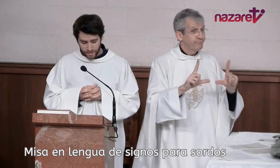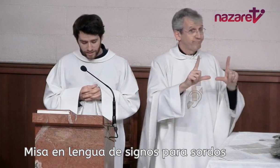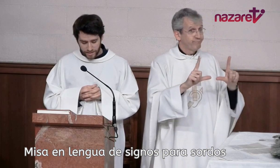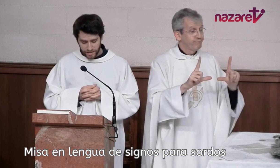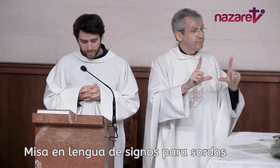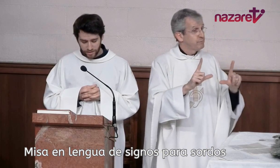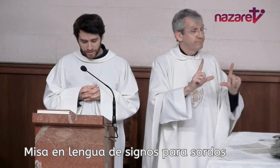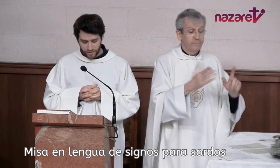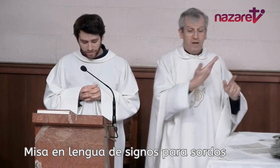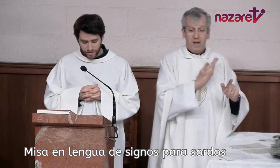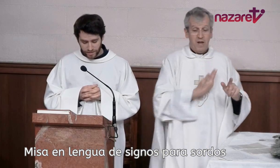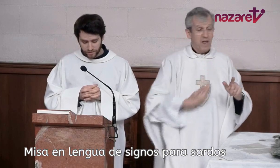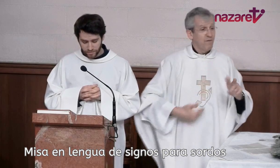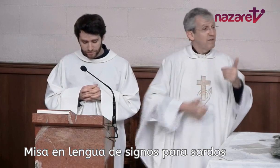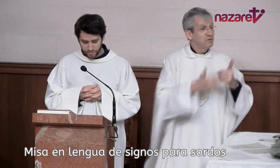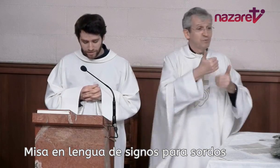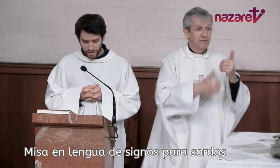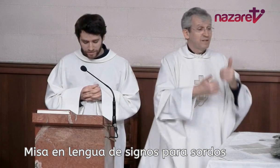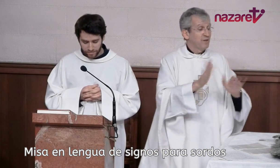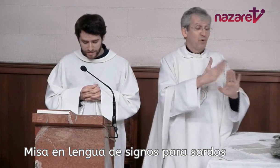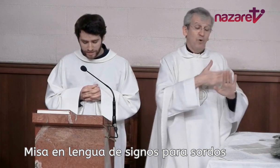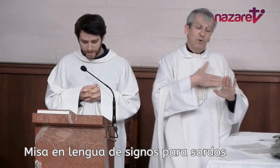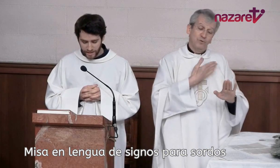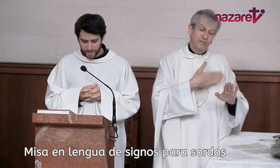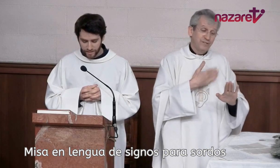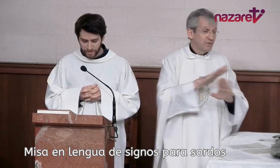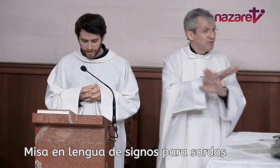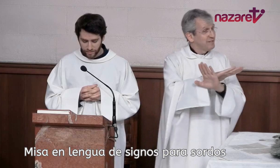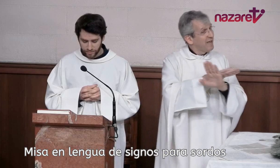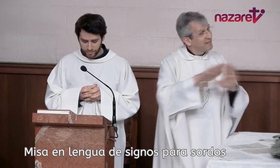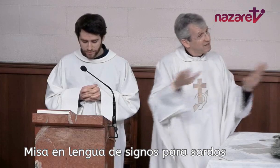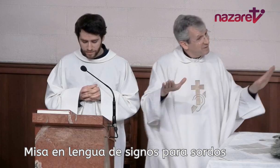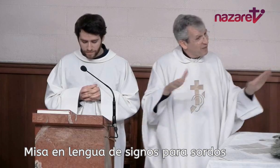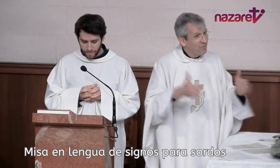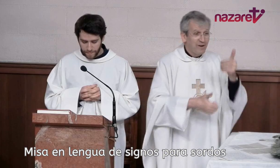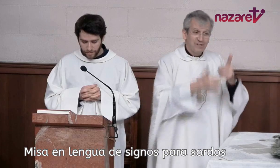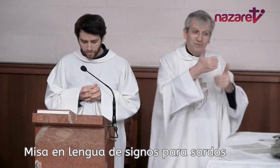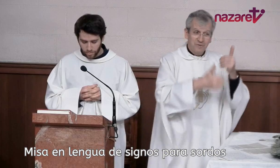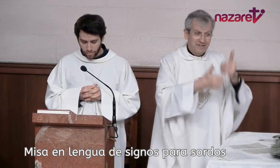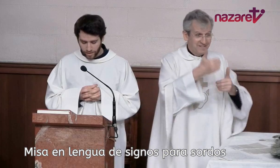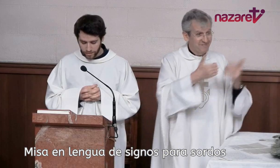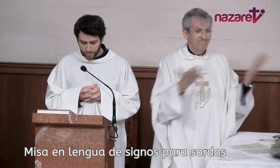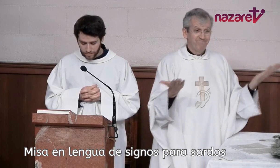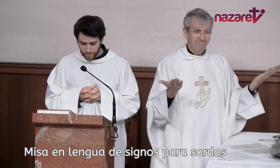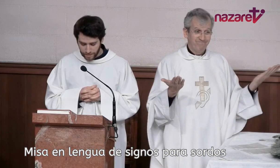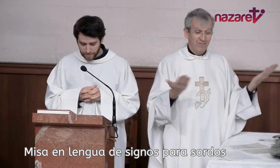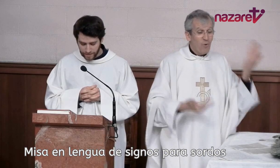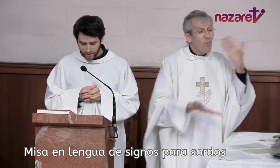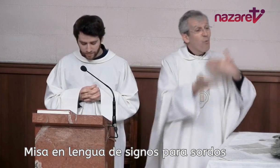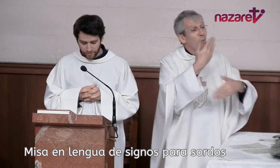Señoras y señores, lo siento, pero la subasta ya ha terminado. Cuando me pidieron